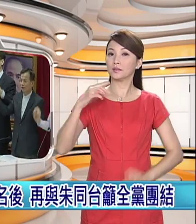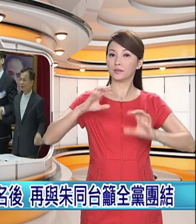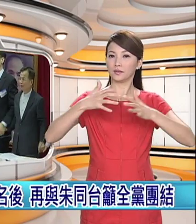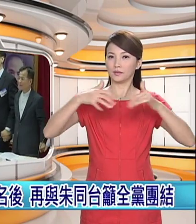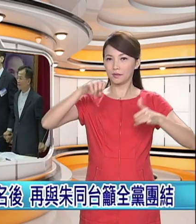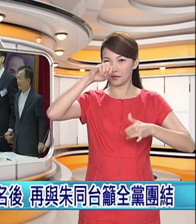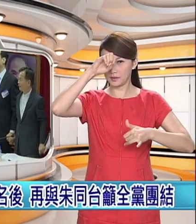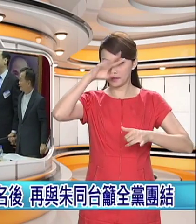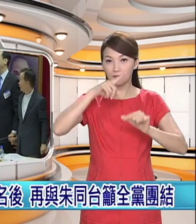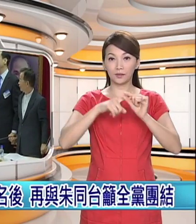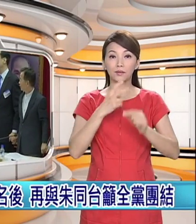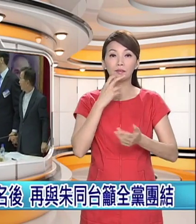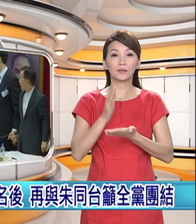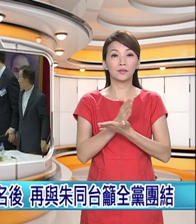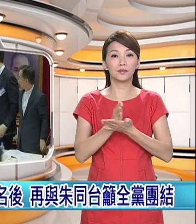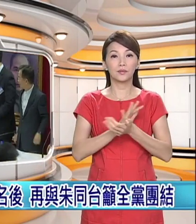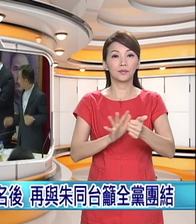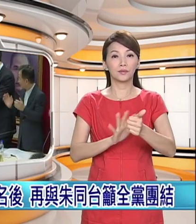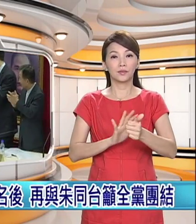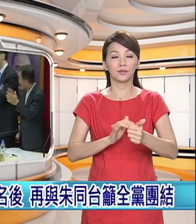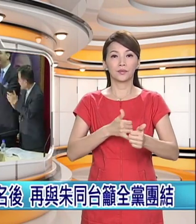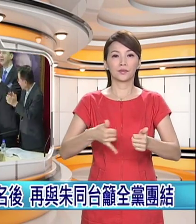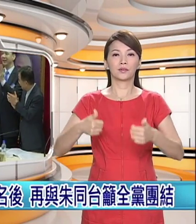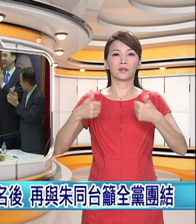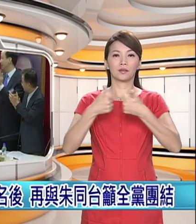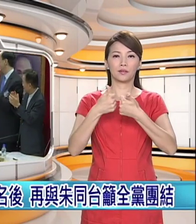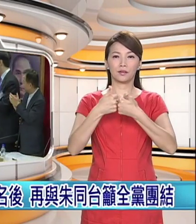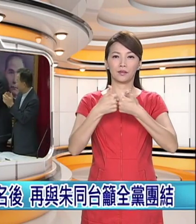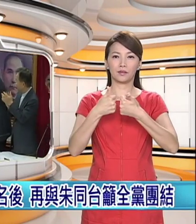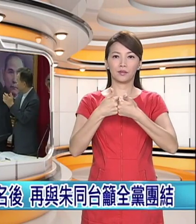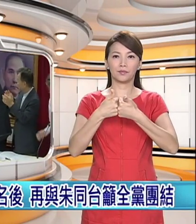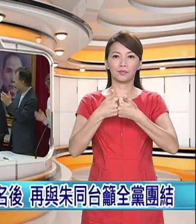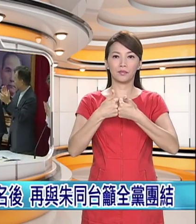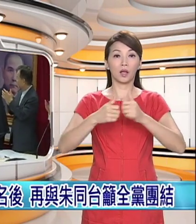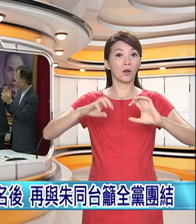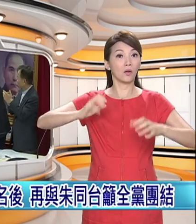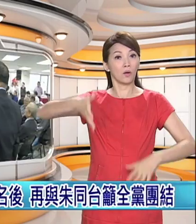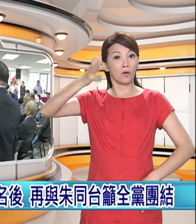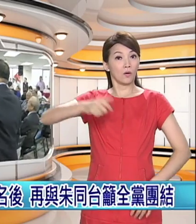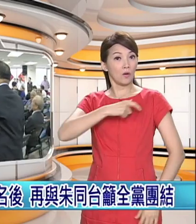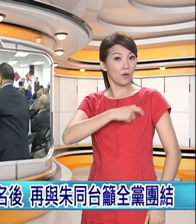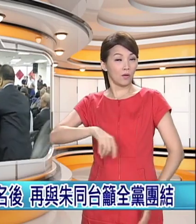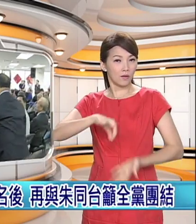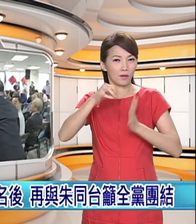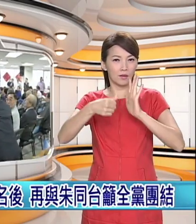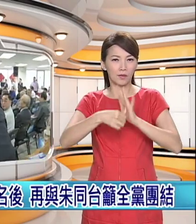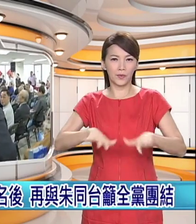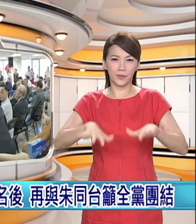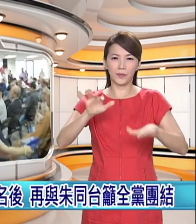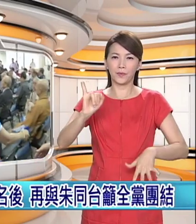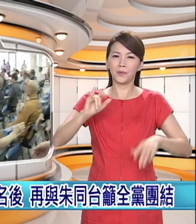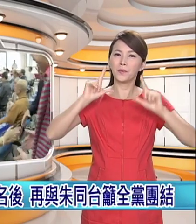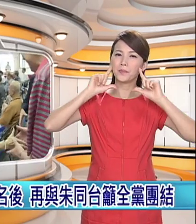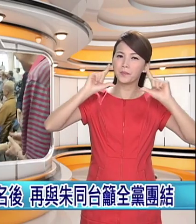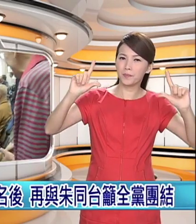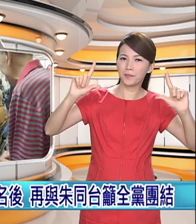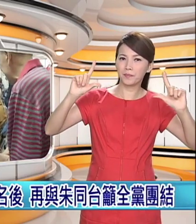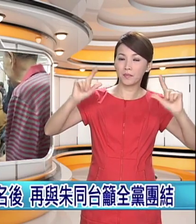国民党在昨天举行了中评会，才刚获得提名的总统参选人洪秀